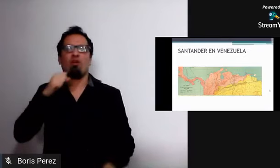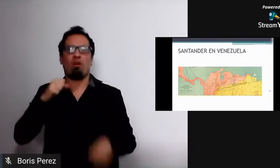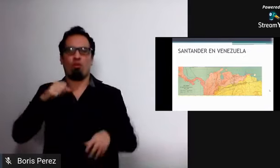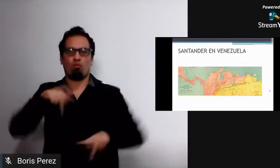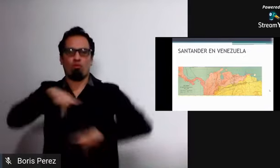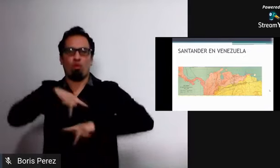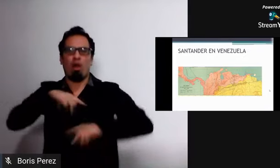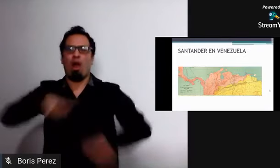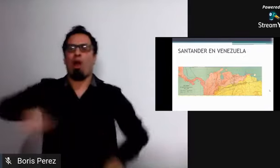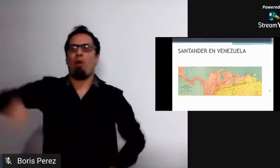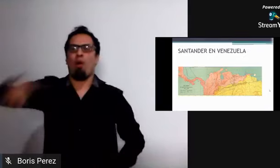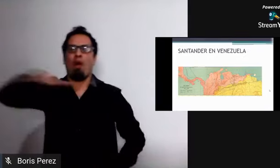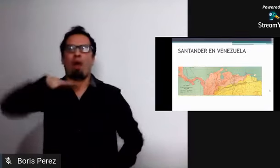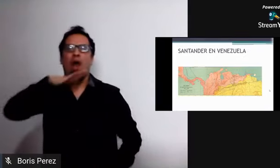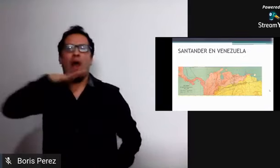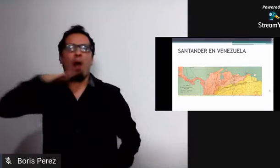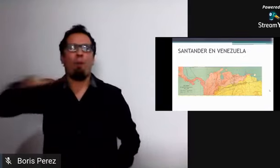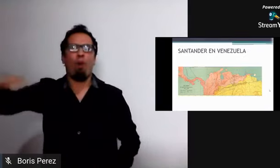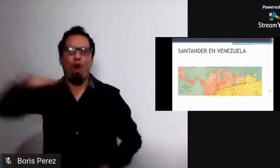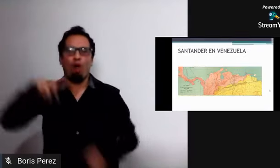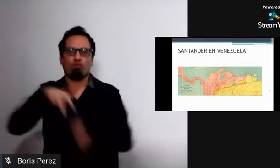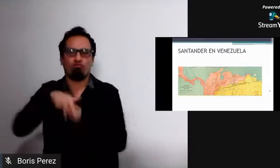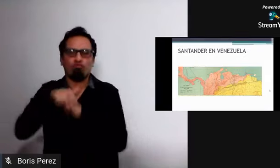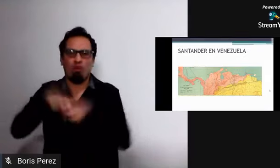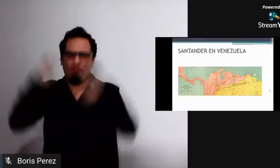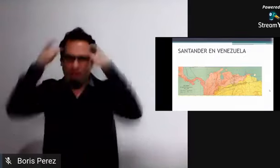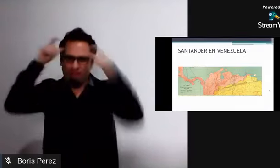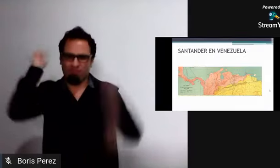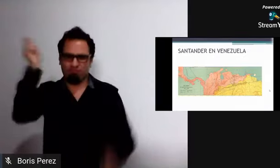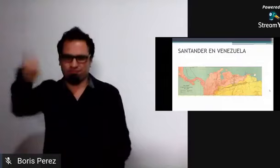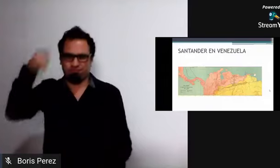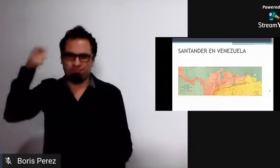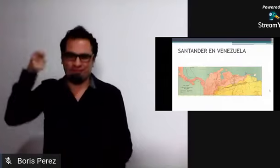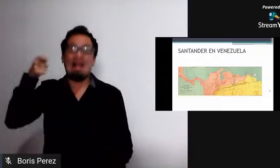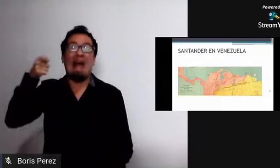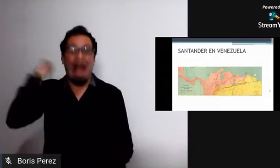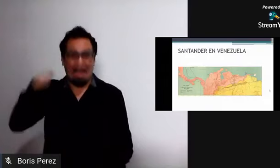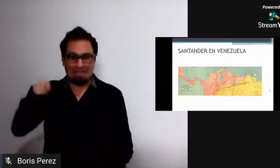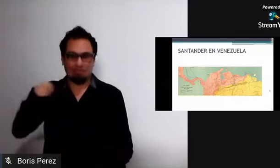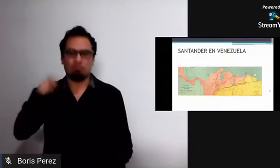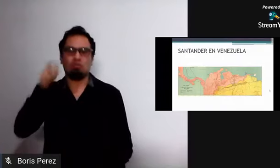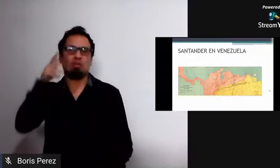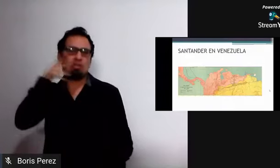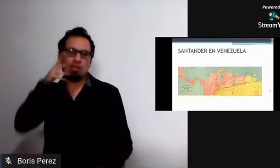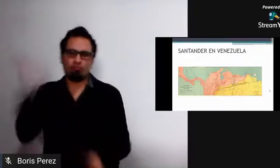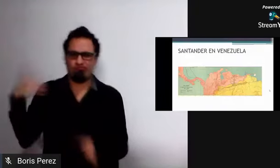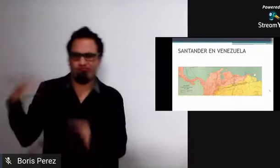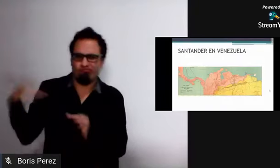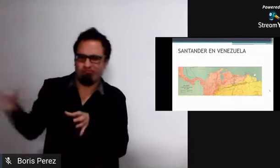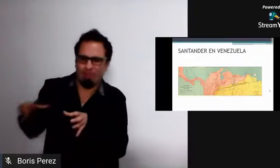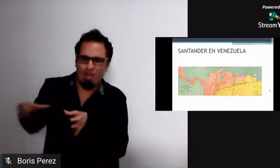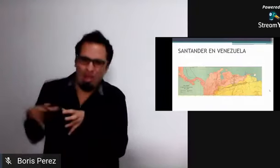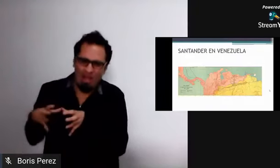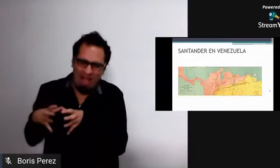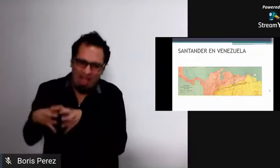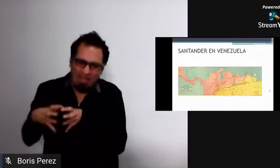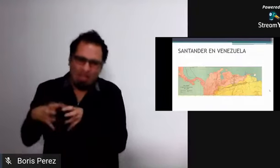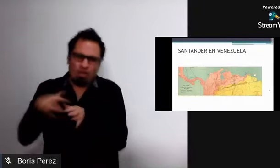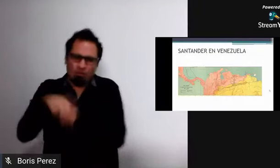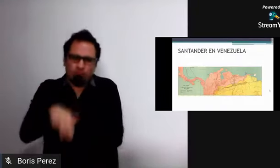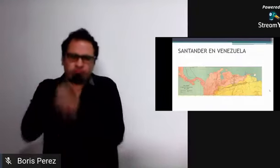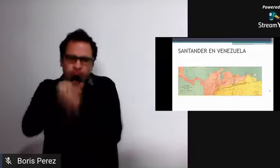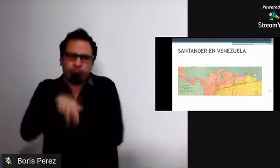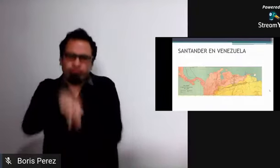armamento y recursos para irse en contra de la corona. Además de eso, pues en esa zona del